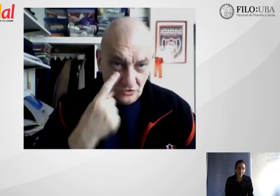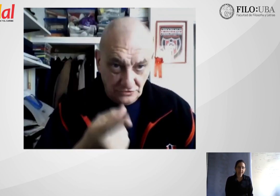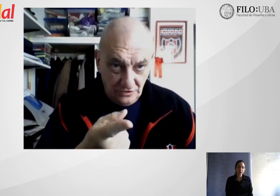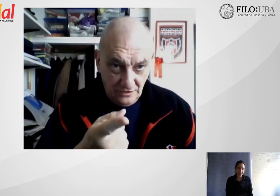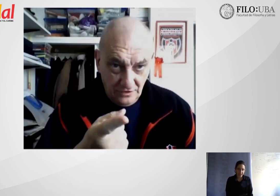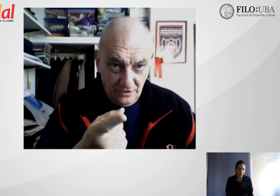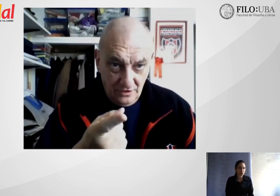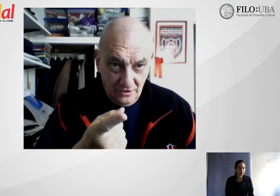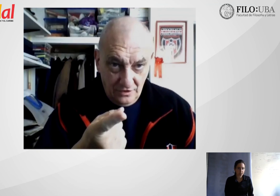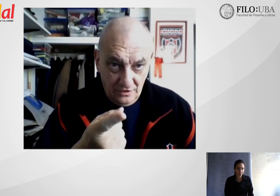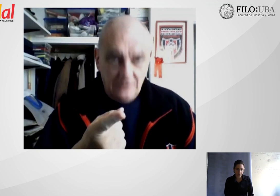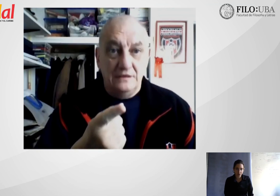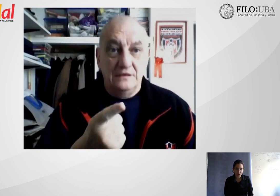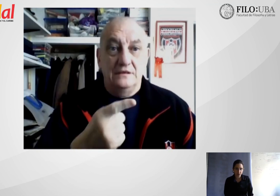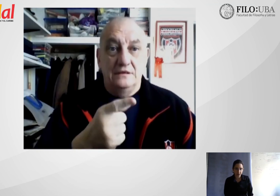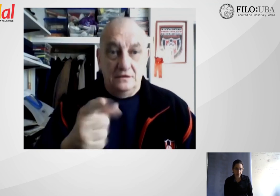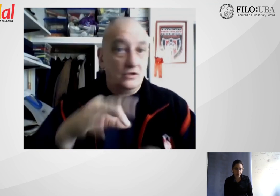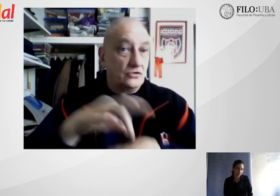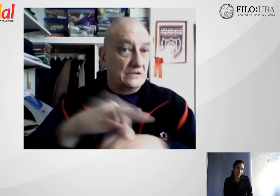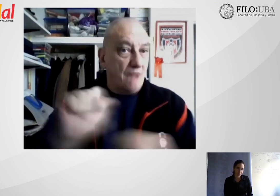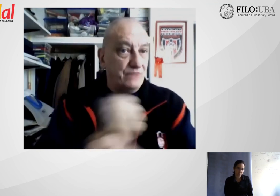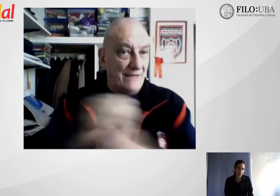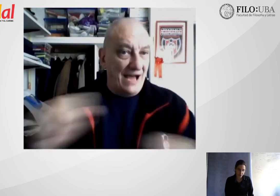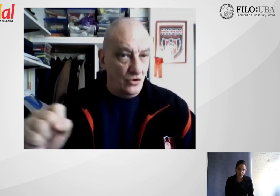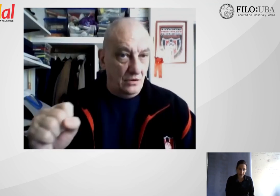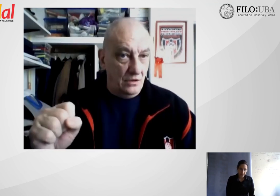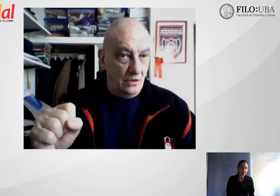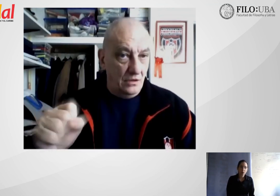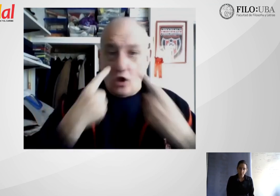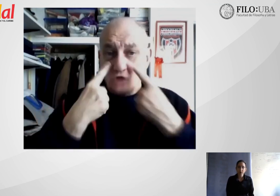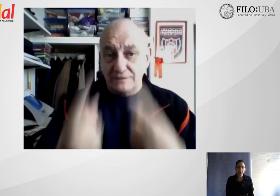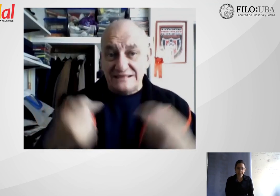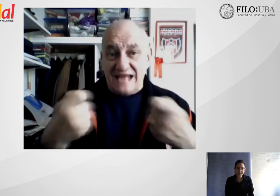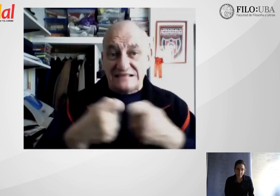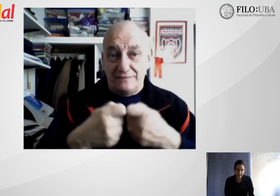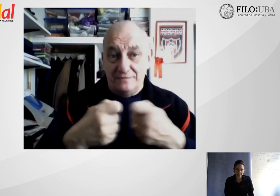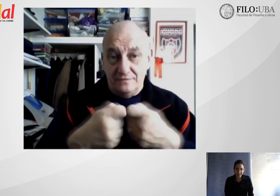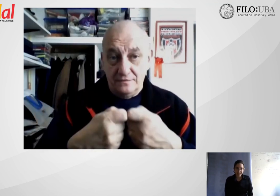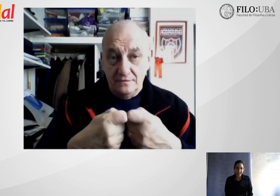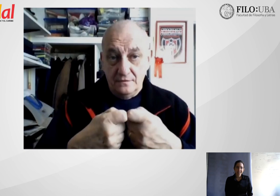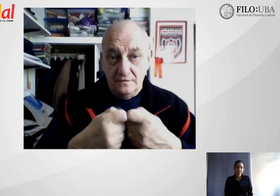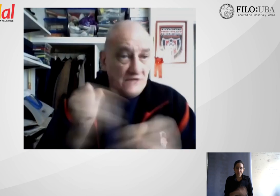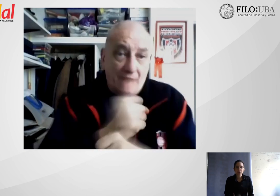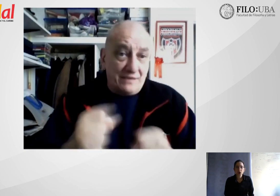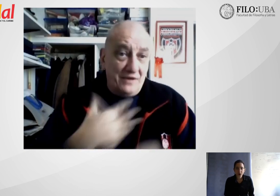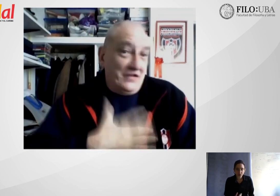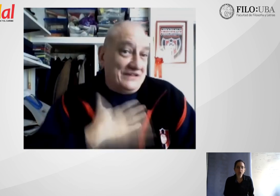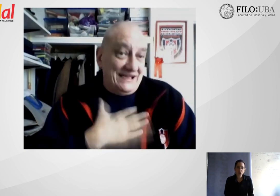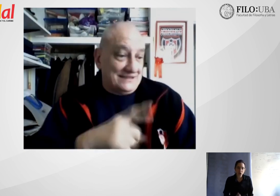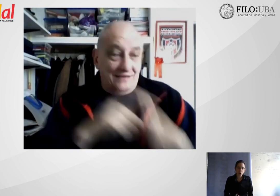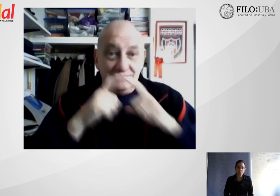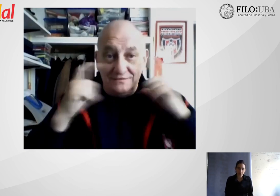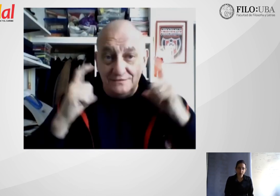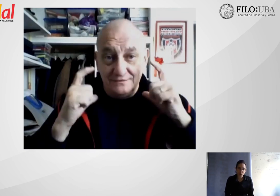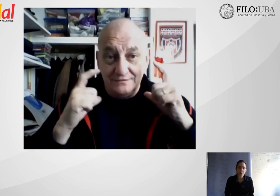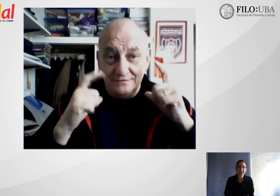por también el CONICET. ¿Lo conocen? ¿Conocen ese organismo? Pues ya lo aprobó el CONICET también. Y todo esto,